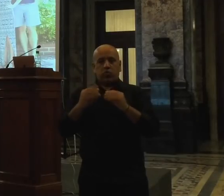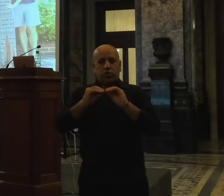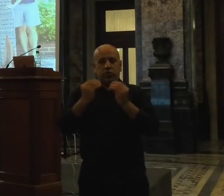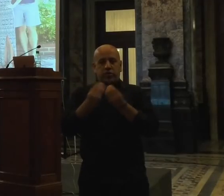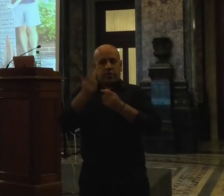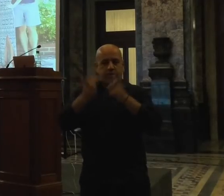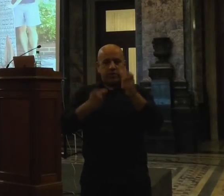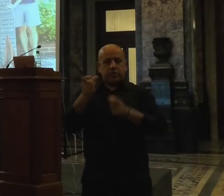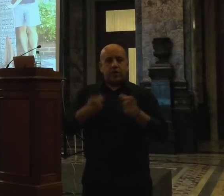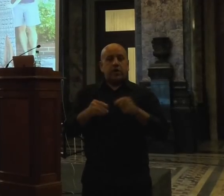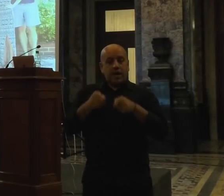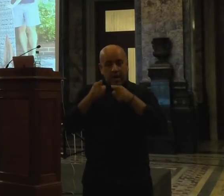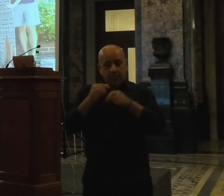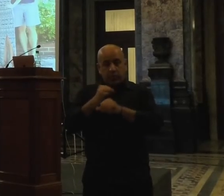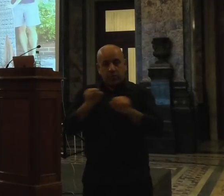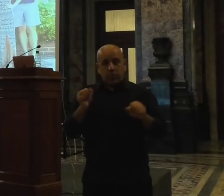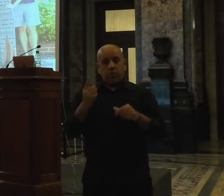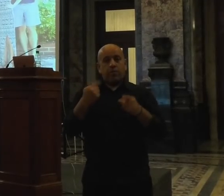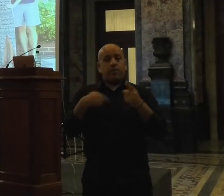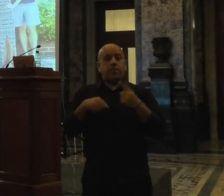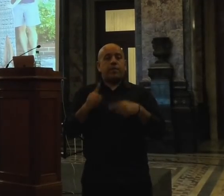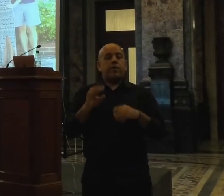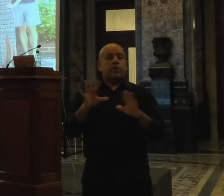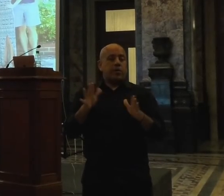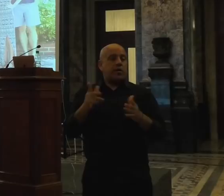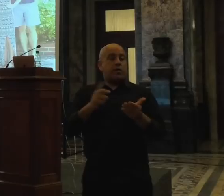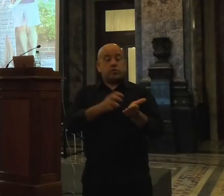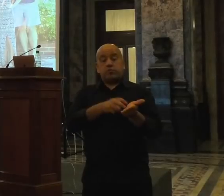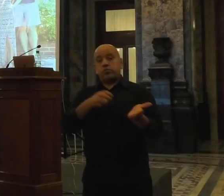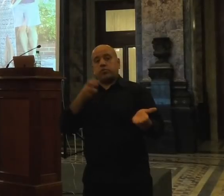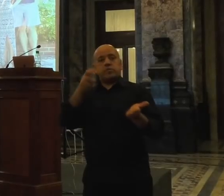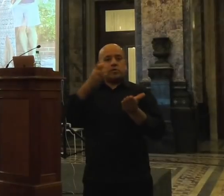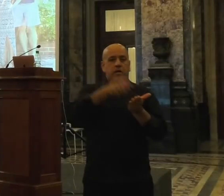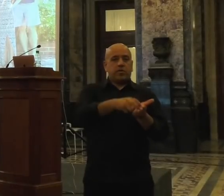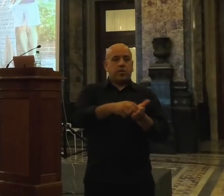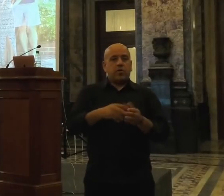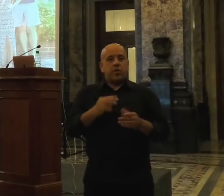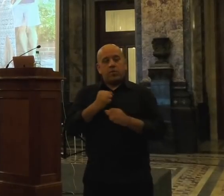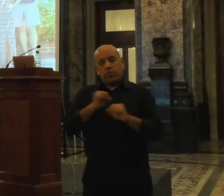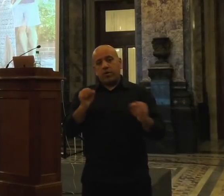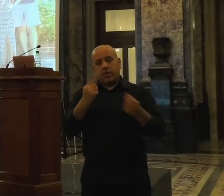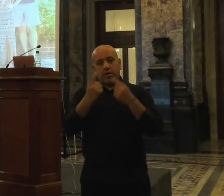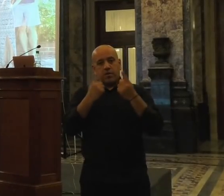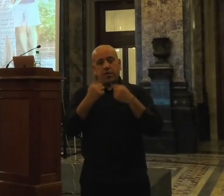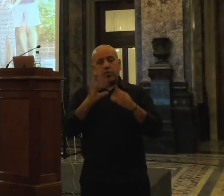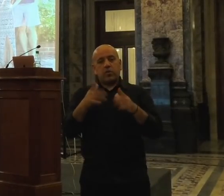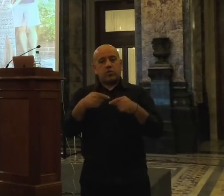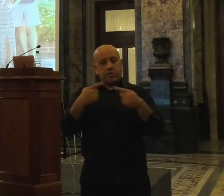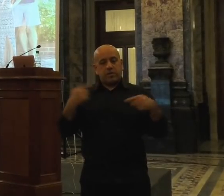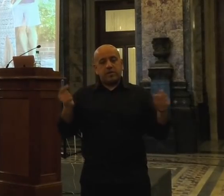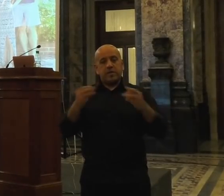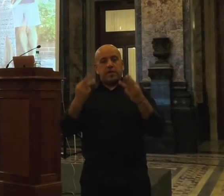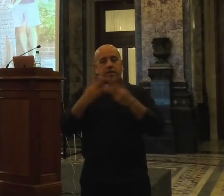podemos contribuir algo, pero sería un brinco demasiado desatinado tratar de hablar de una cosa muchísimo más